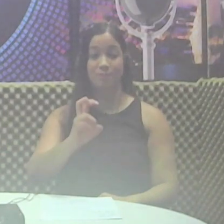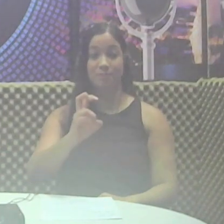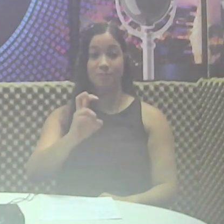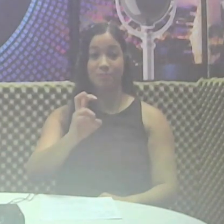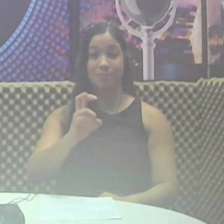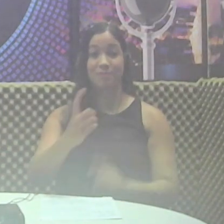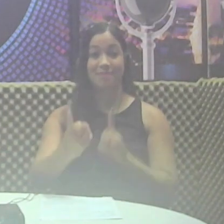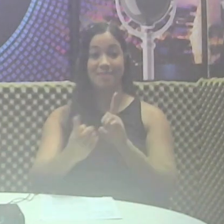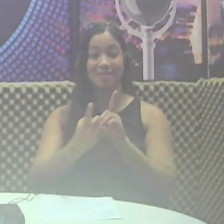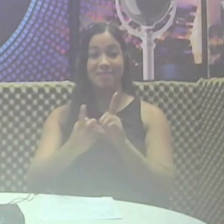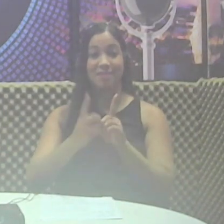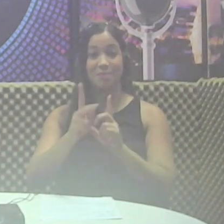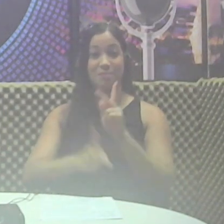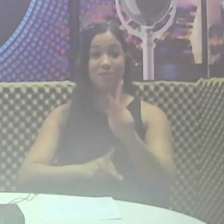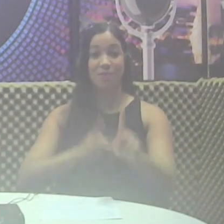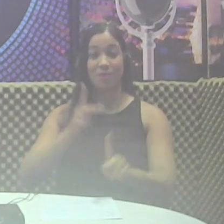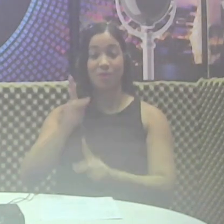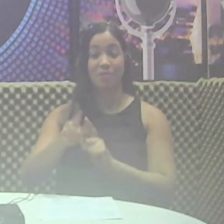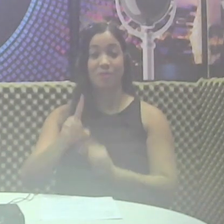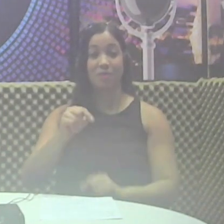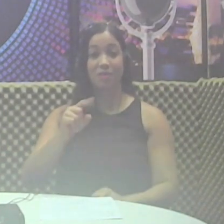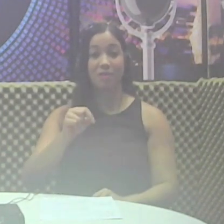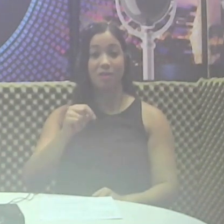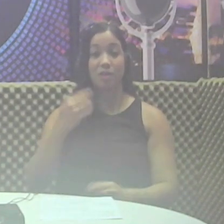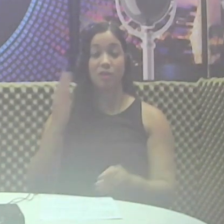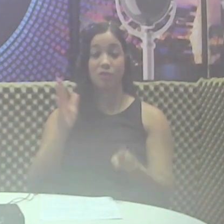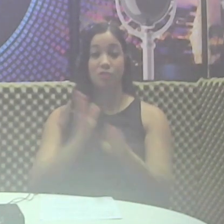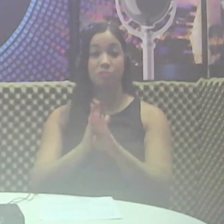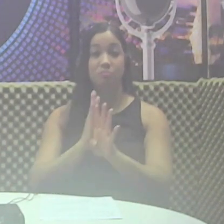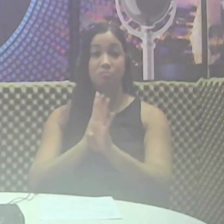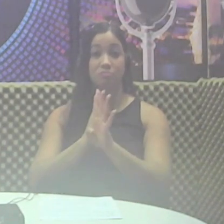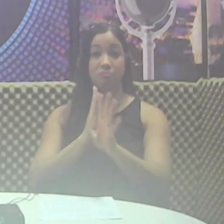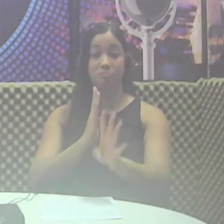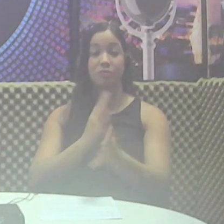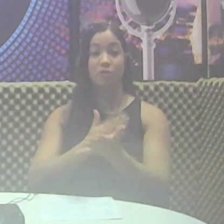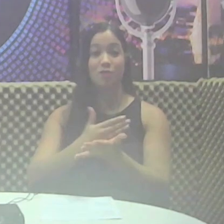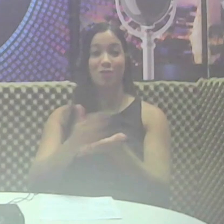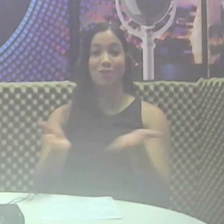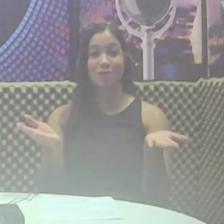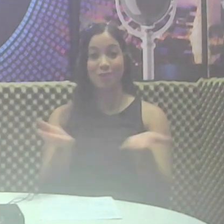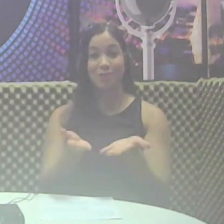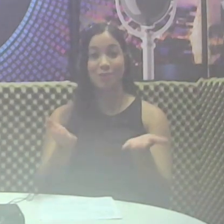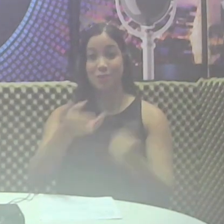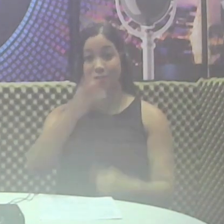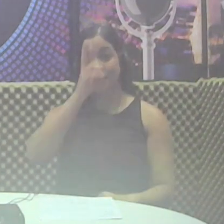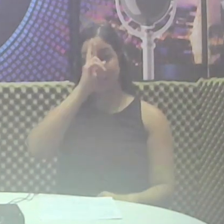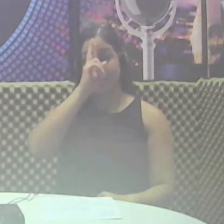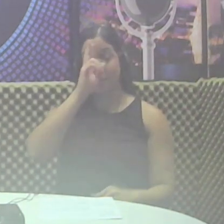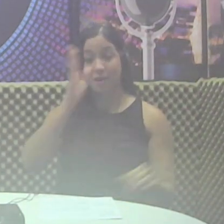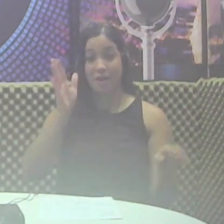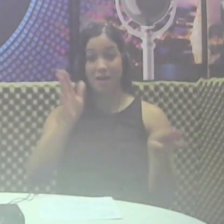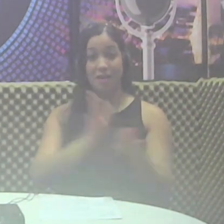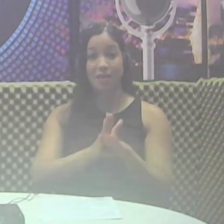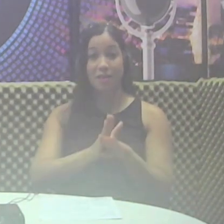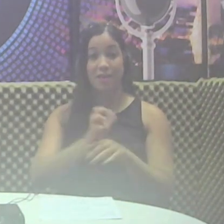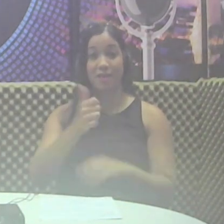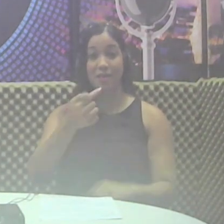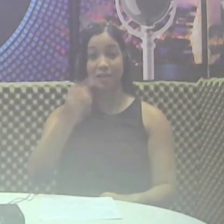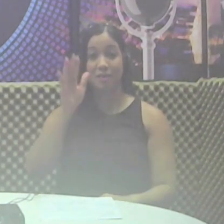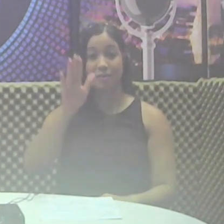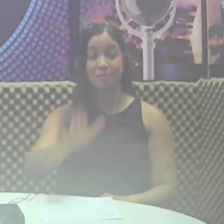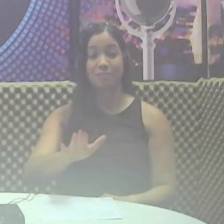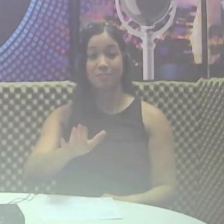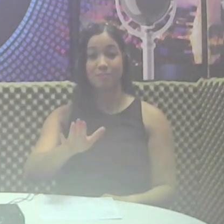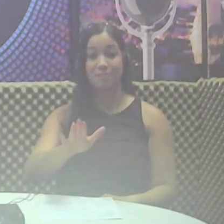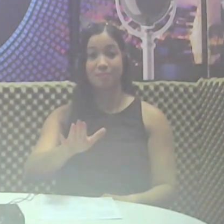Os atendimentos à população são feitos por ordem de chegada. Começou hoje já ao meio-dia e segue até às 5 da tarde,